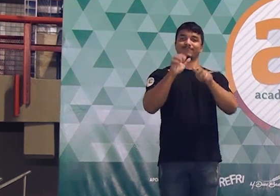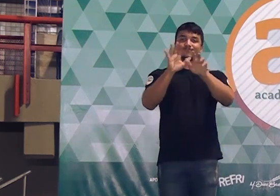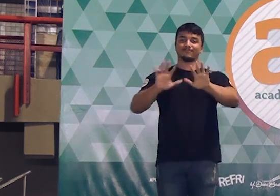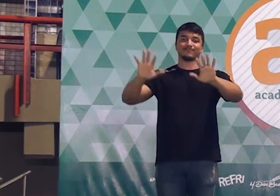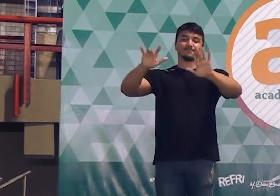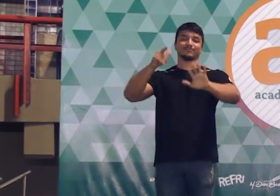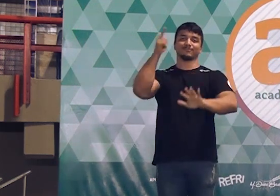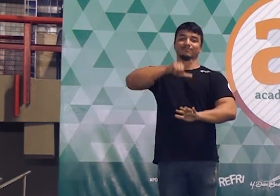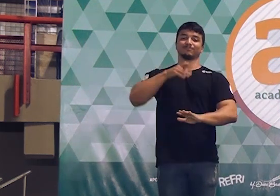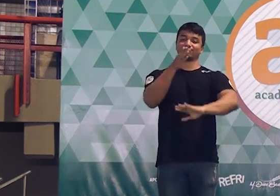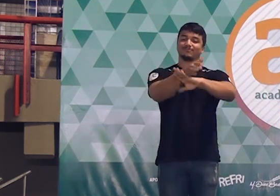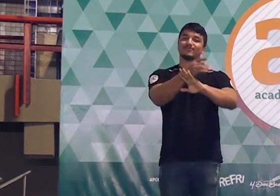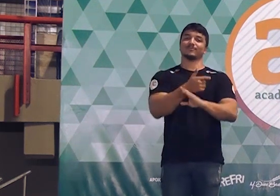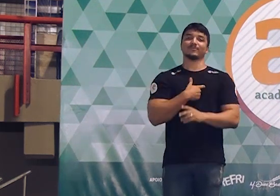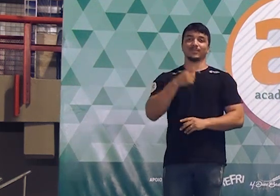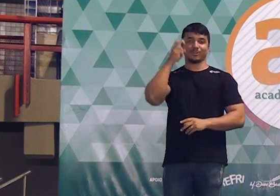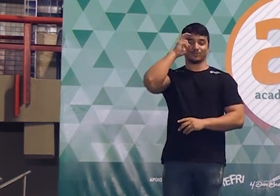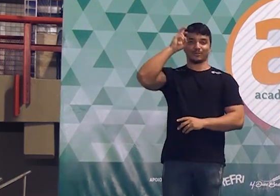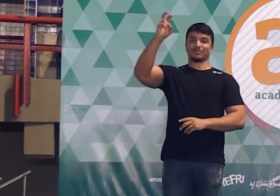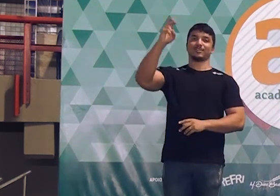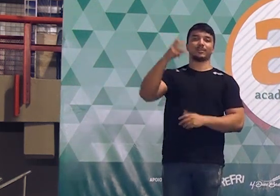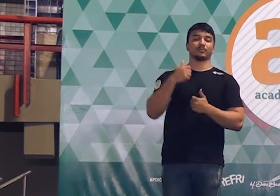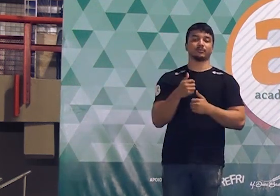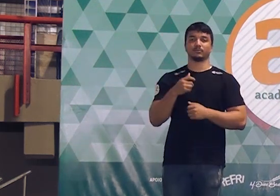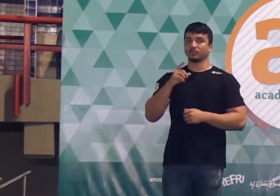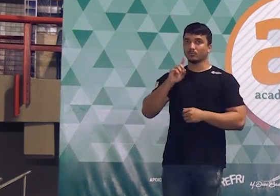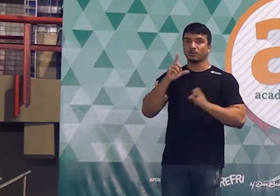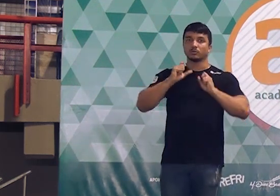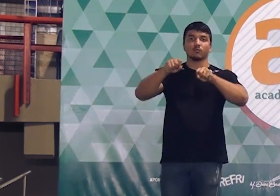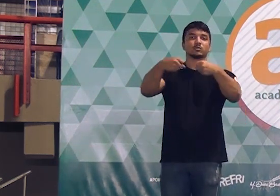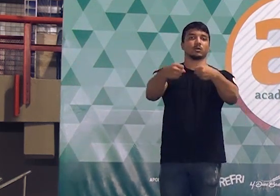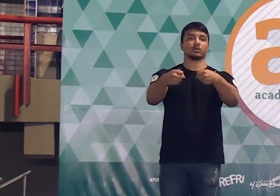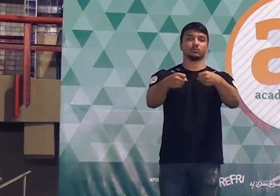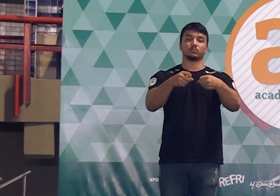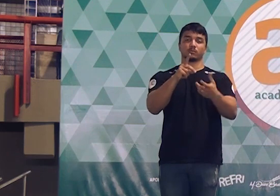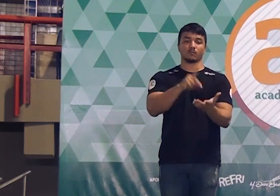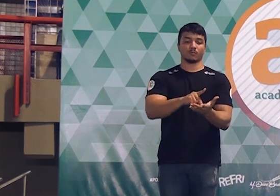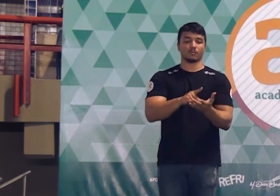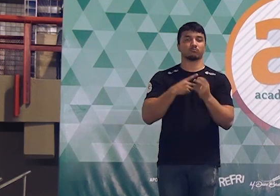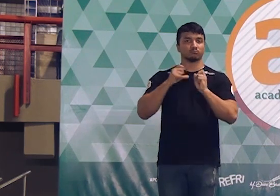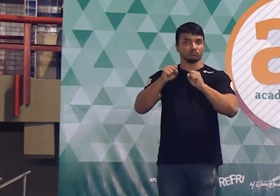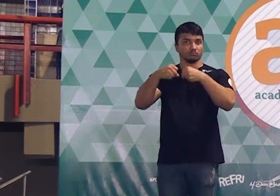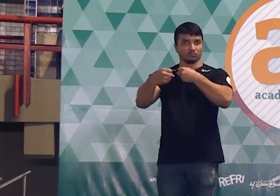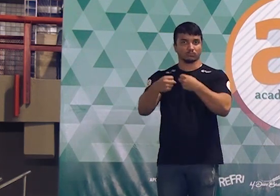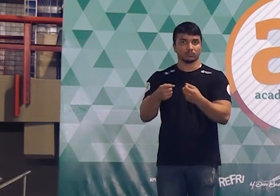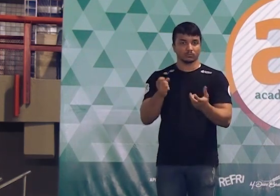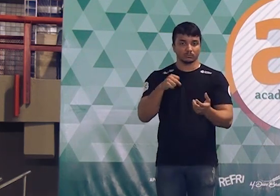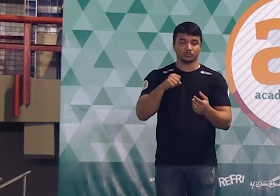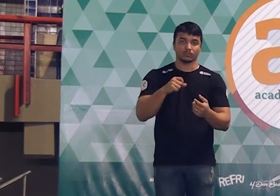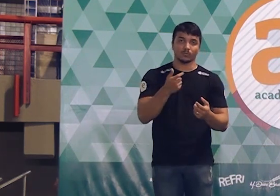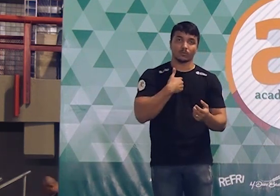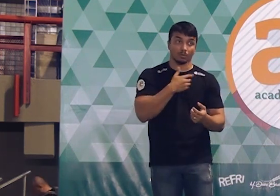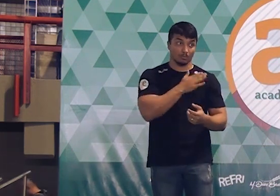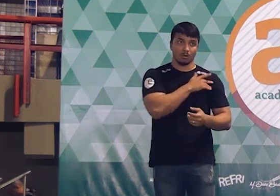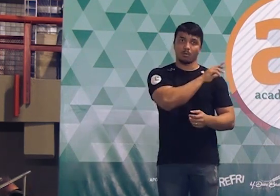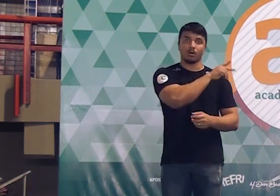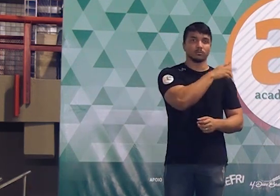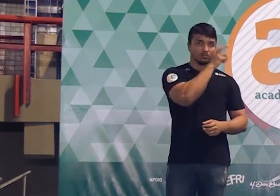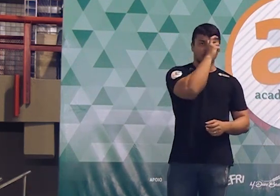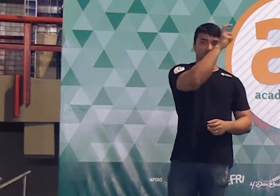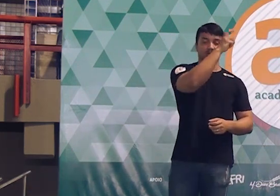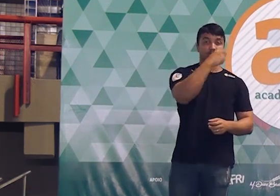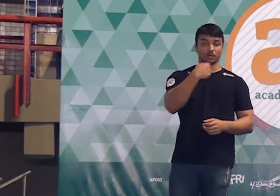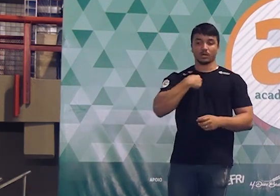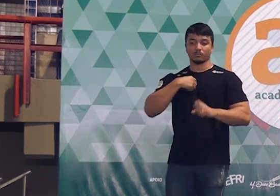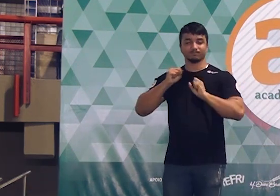de novo. Sou inteligente. Sou esforçado. Muito esforçado. Meu irmão é inteligente. Eu